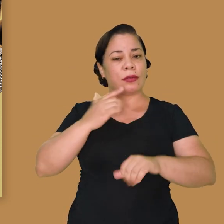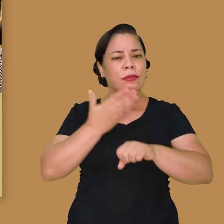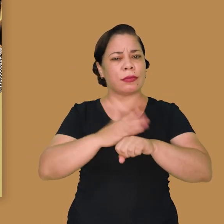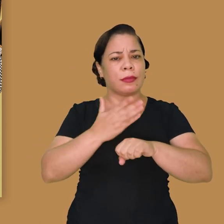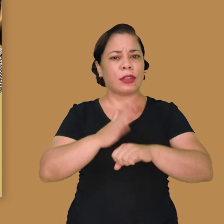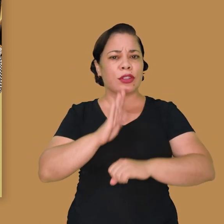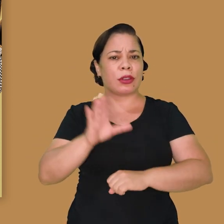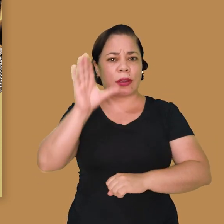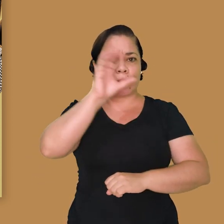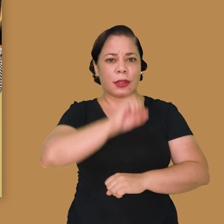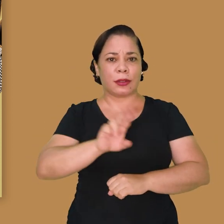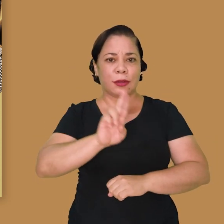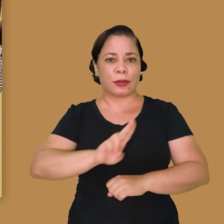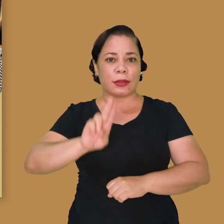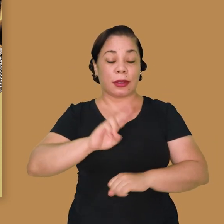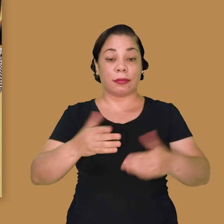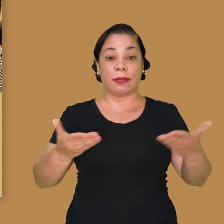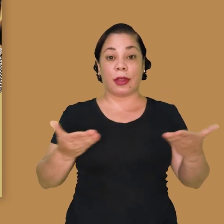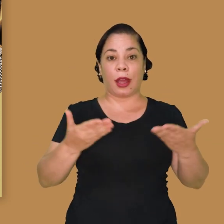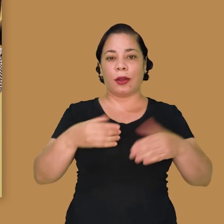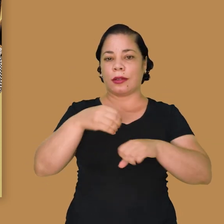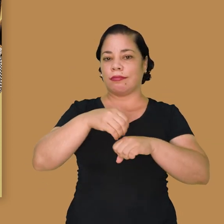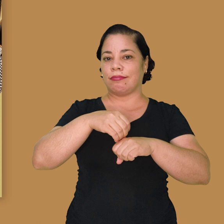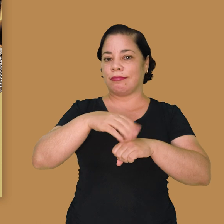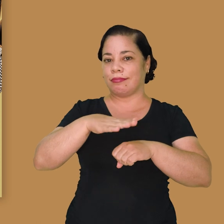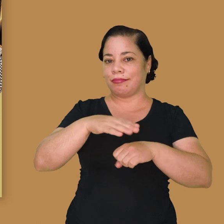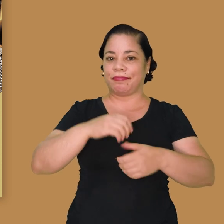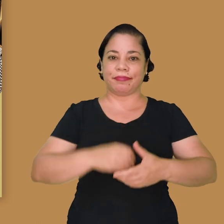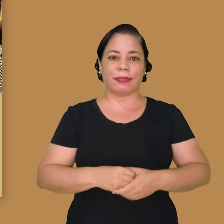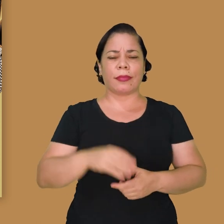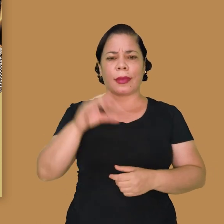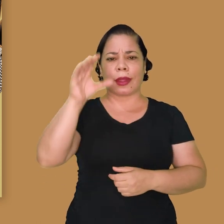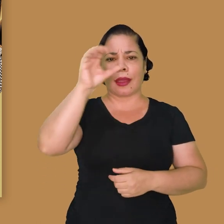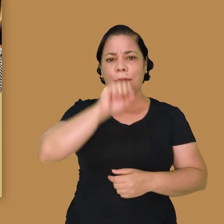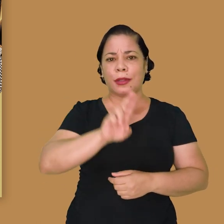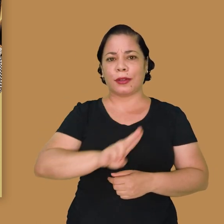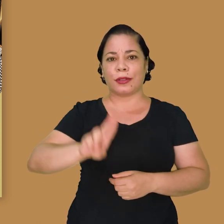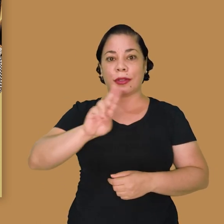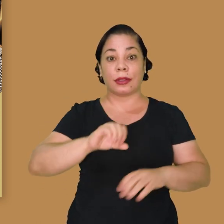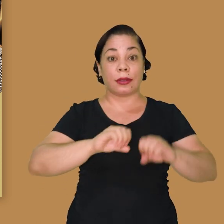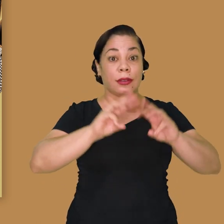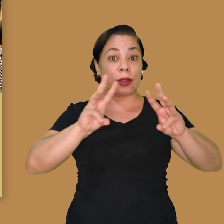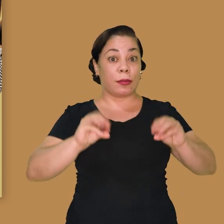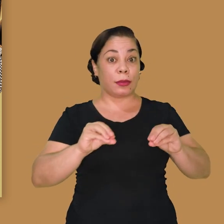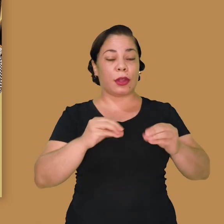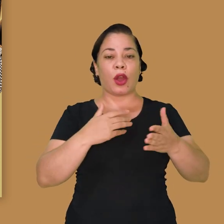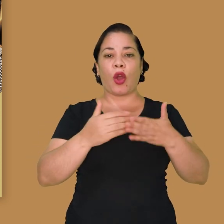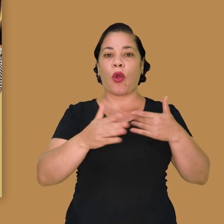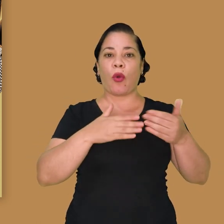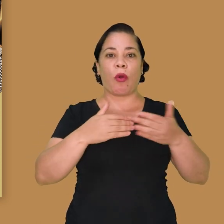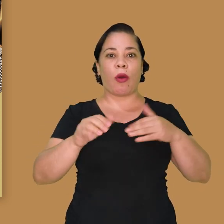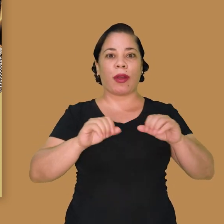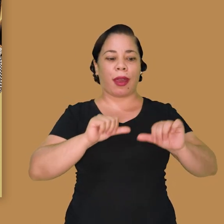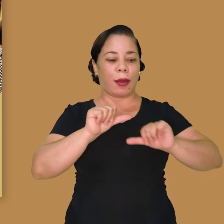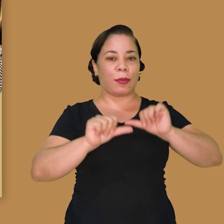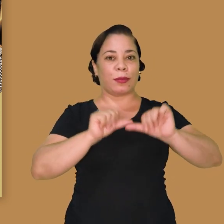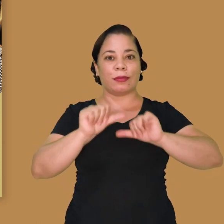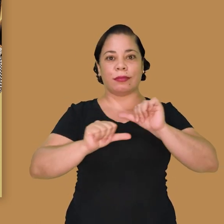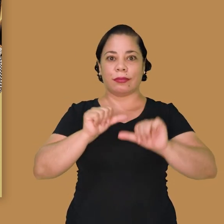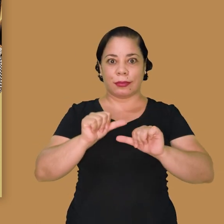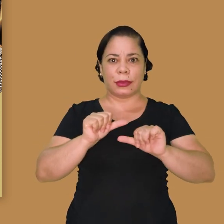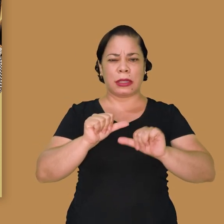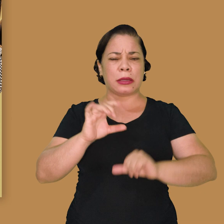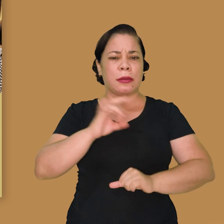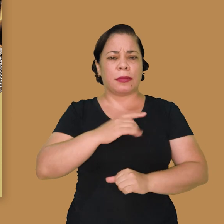utilizou na sua prática agora vou deixar uma dica aprenda a utilizar o moodle em qualquer versão